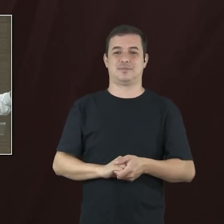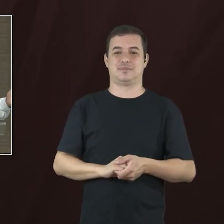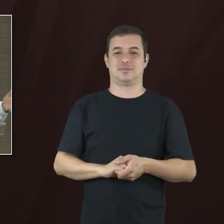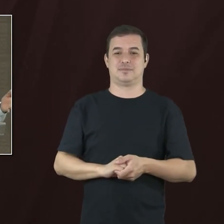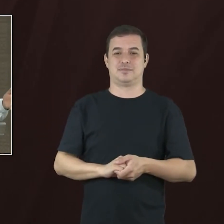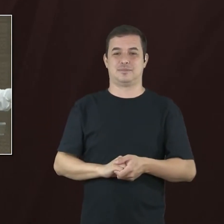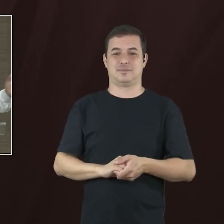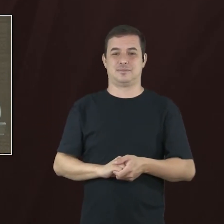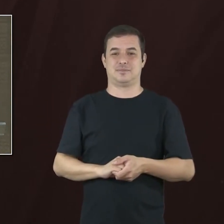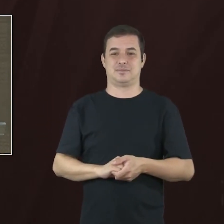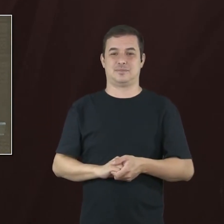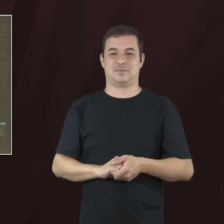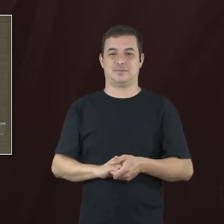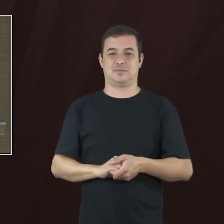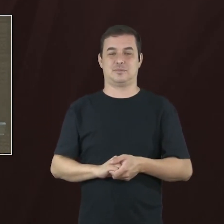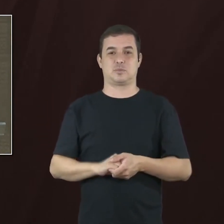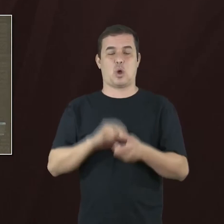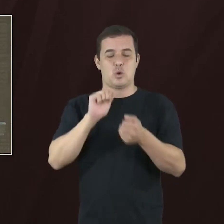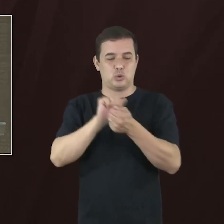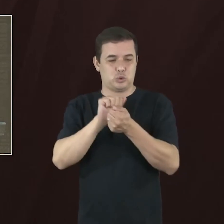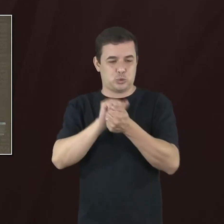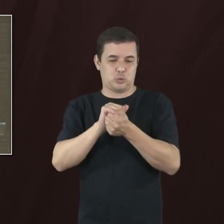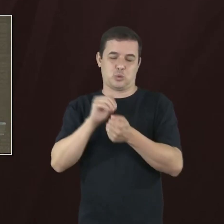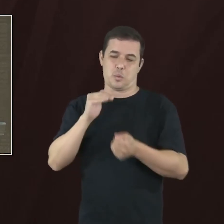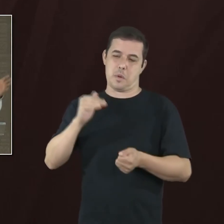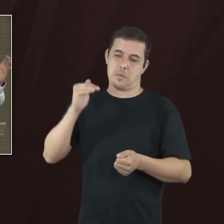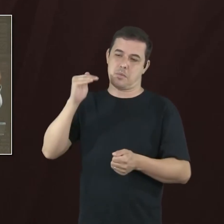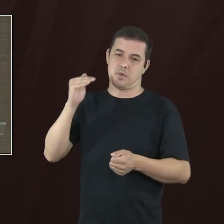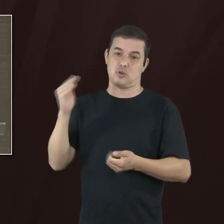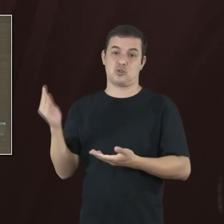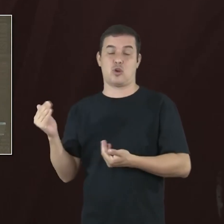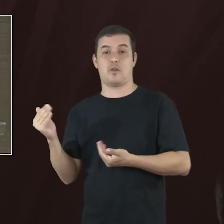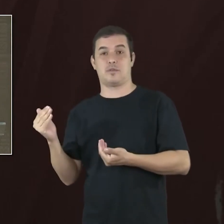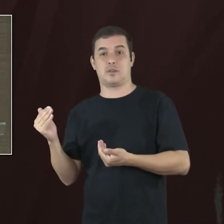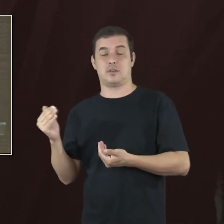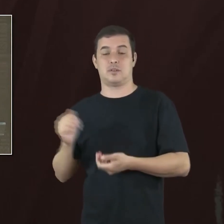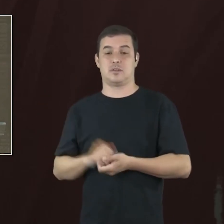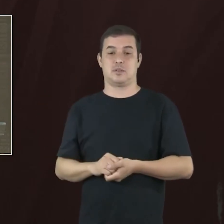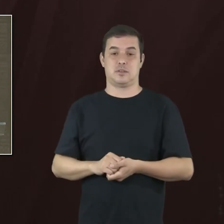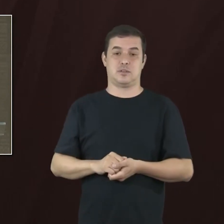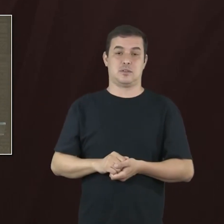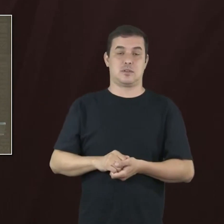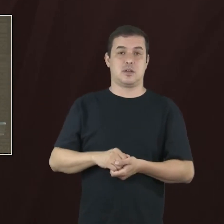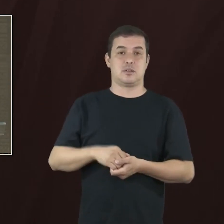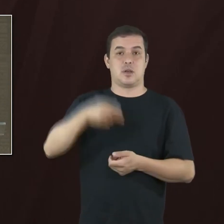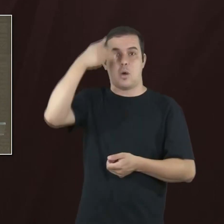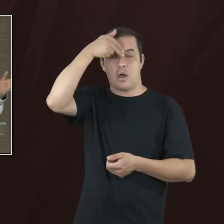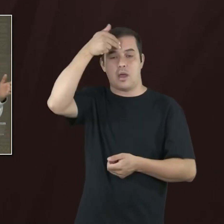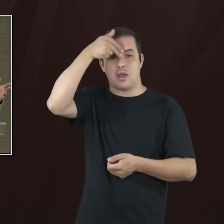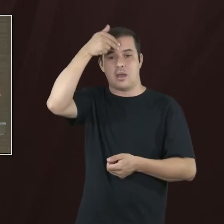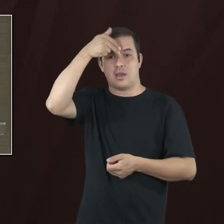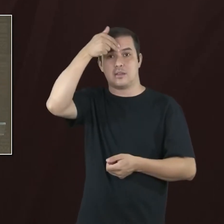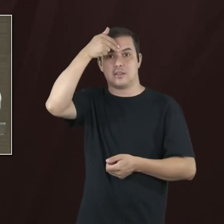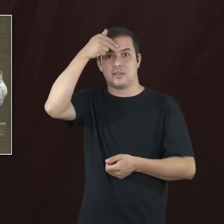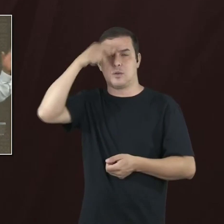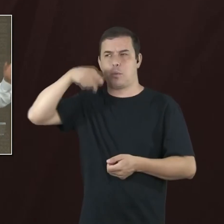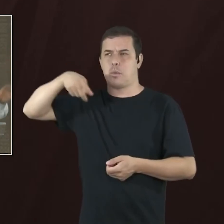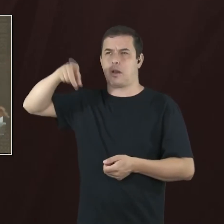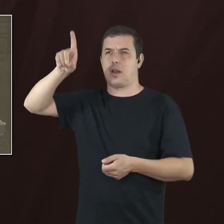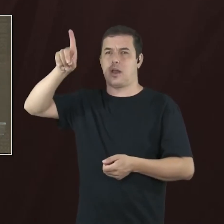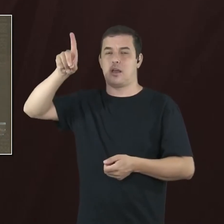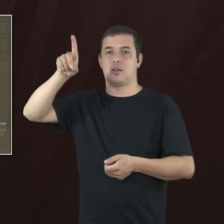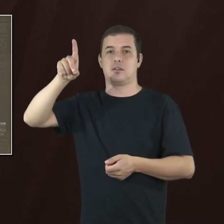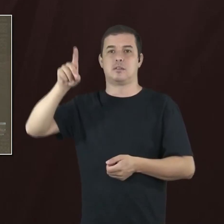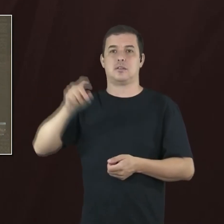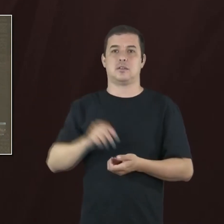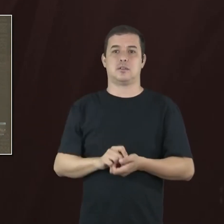crescemos juntos. E depois Ezra foi para os Estados Unidos. A gente se desencontrou, cada um